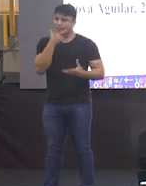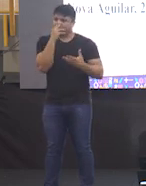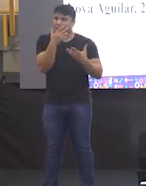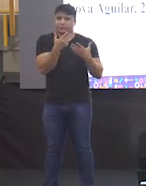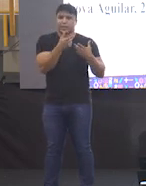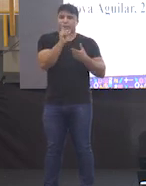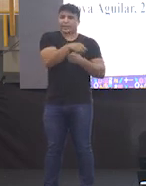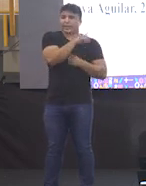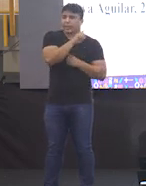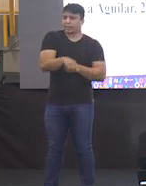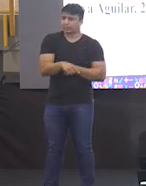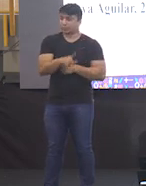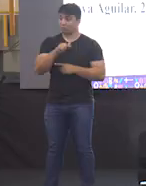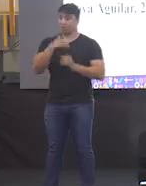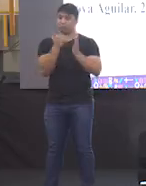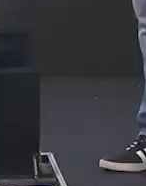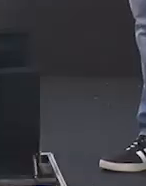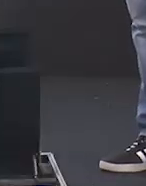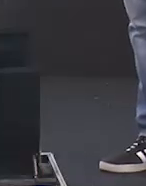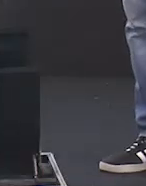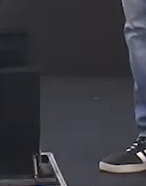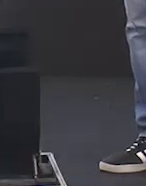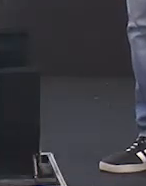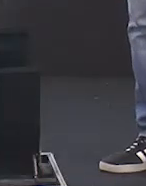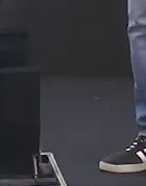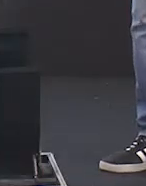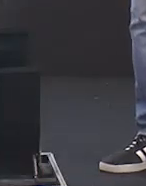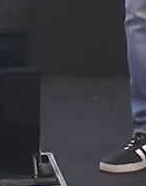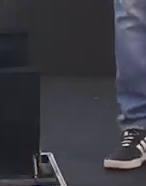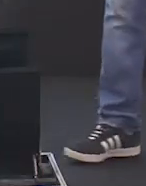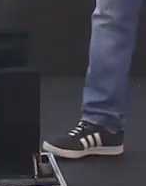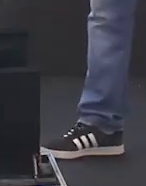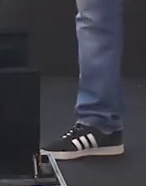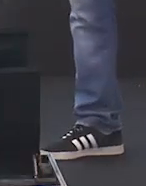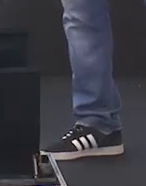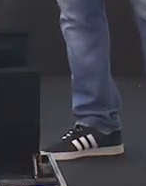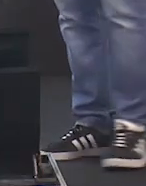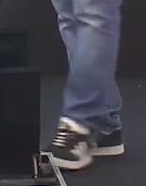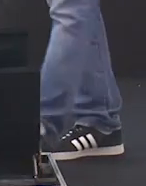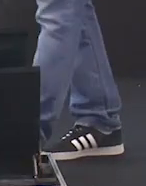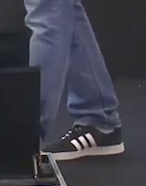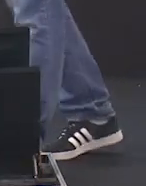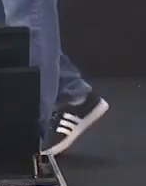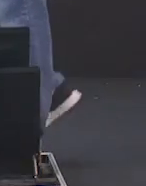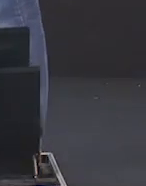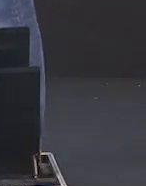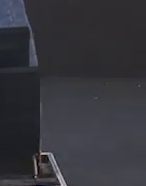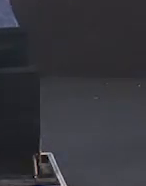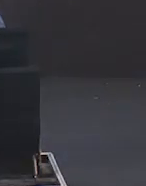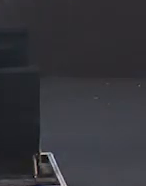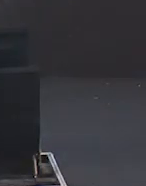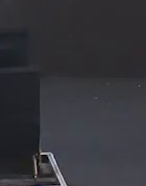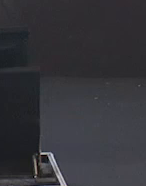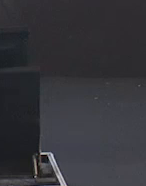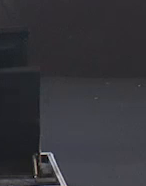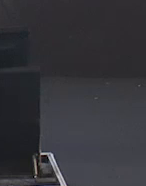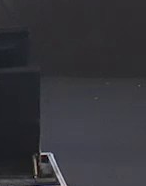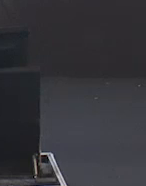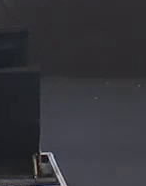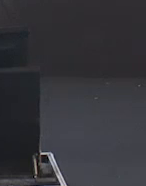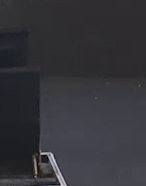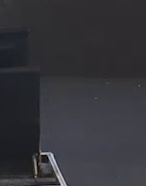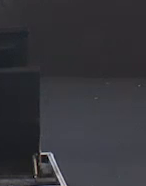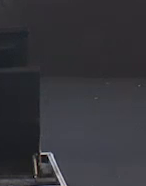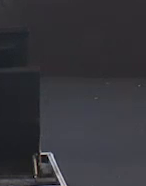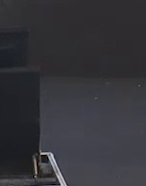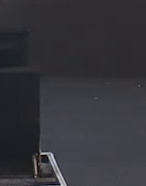de superação dentro do mesmo espírito romântico. Então, o que é que o João Cabral está dizendo aí? que